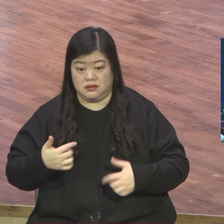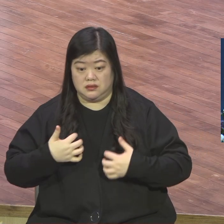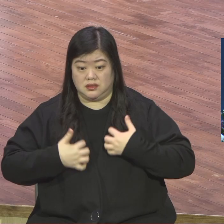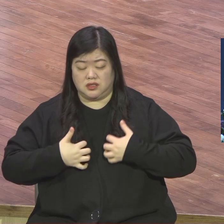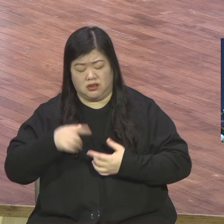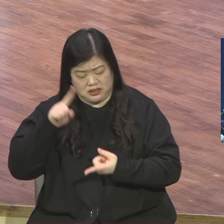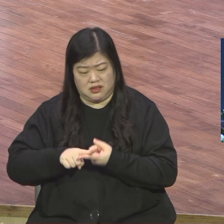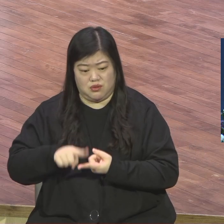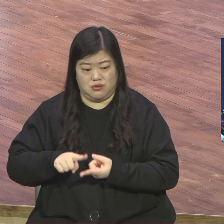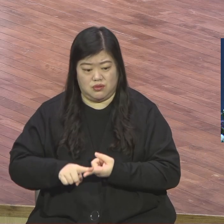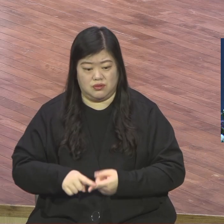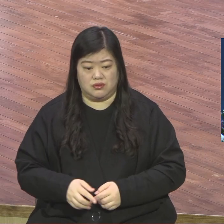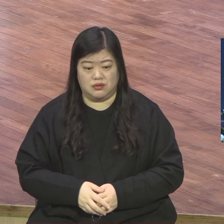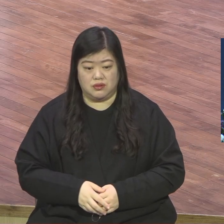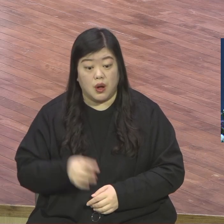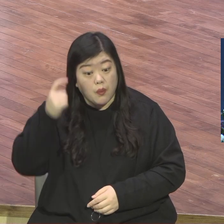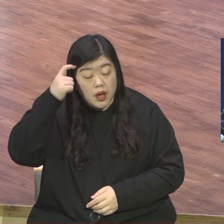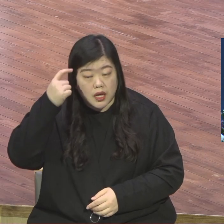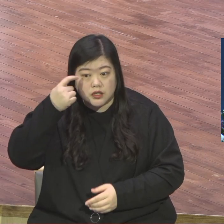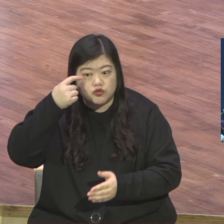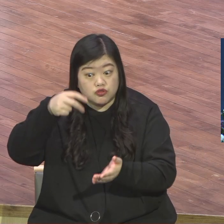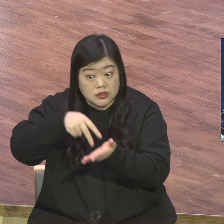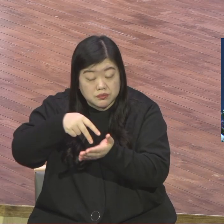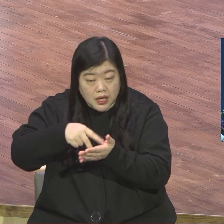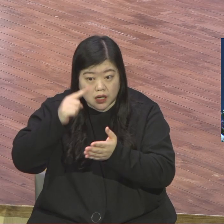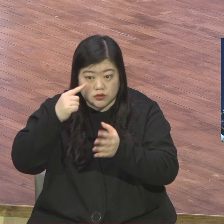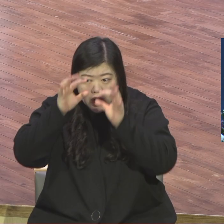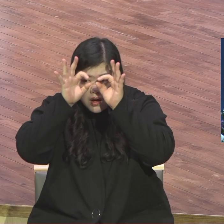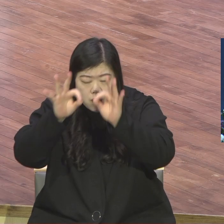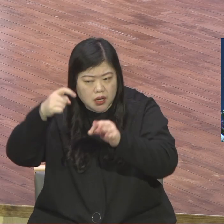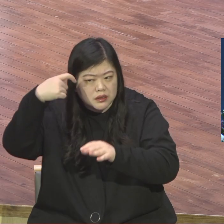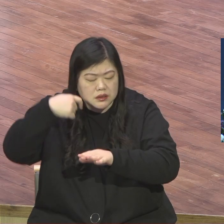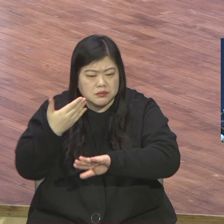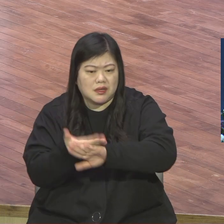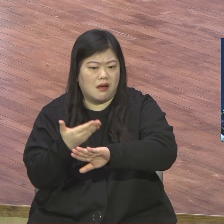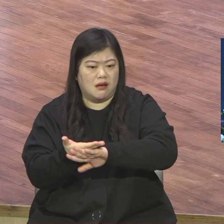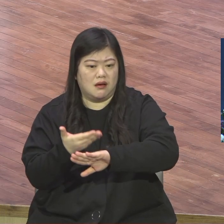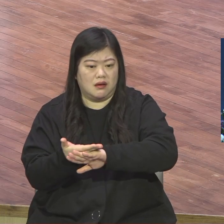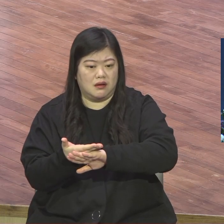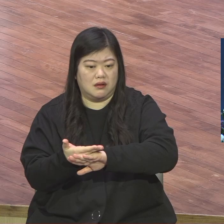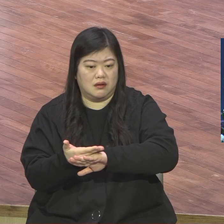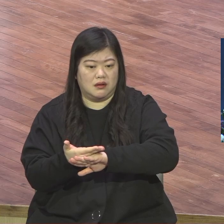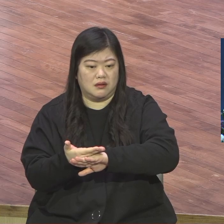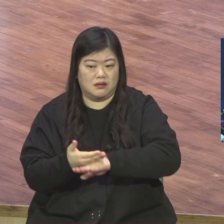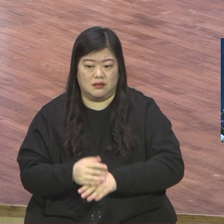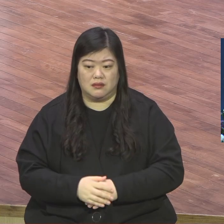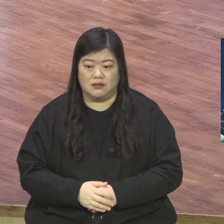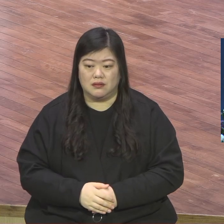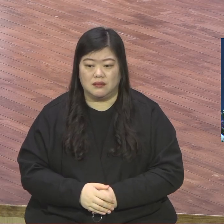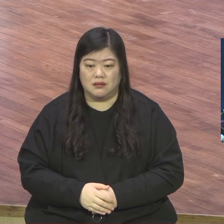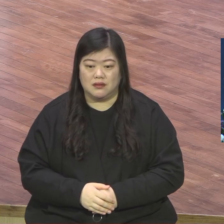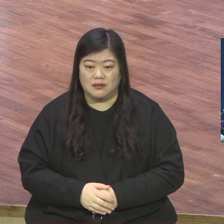영적 눈이 있어서 해석하는 것이 달라. 문제 사건을 해석하는 것이 다르다 이 말이에요.